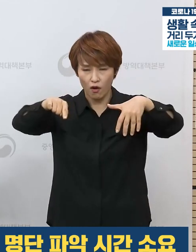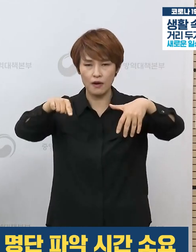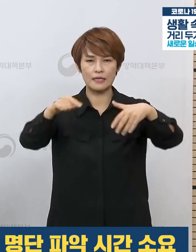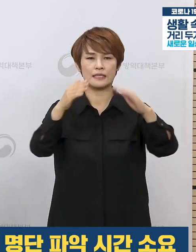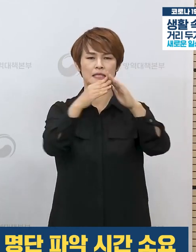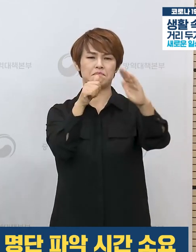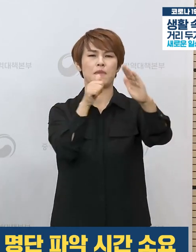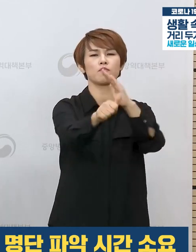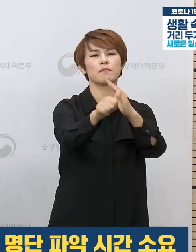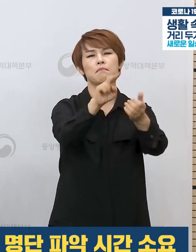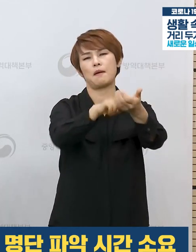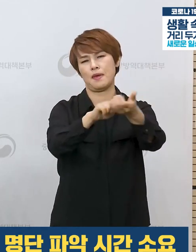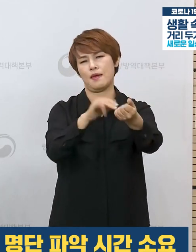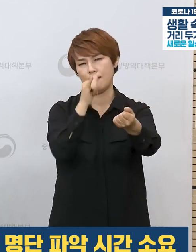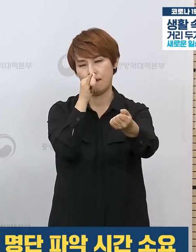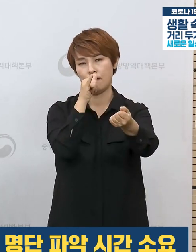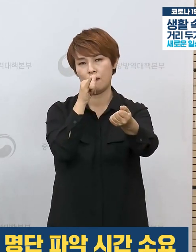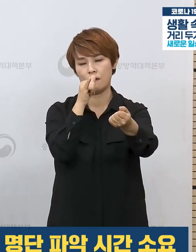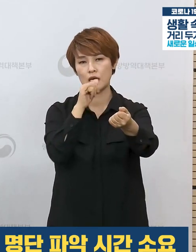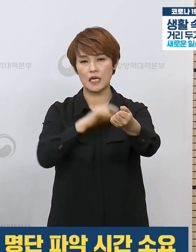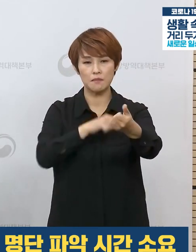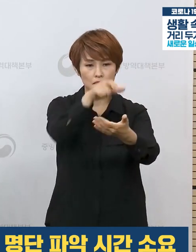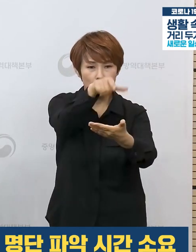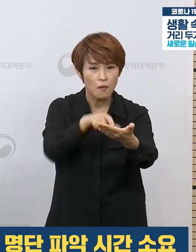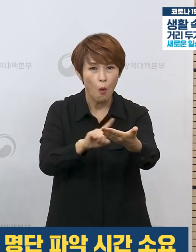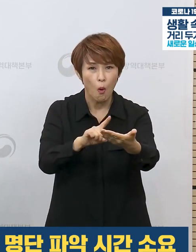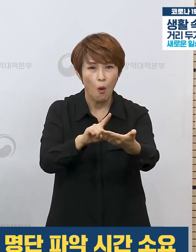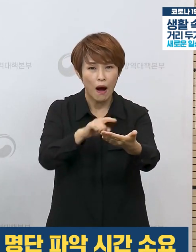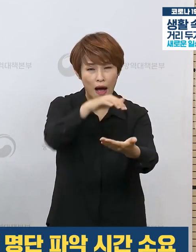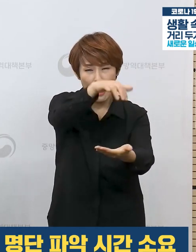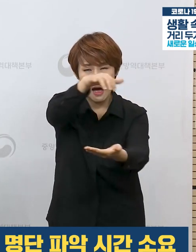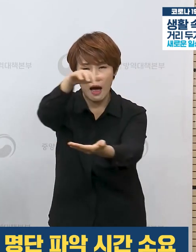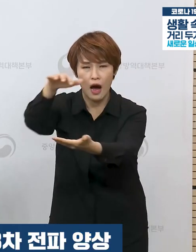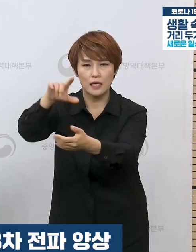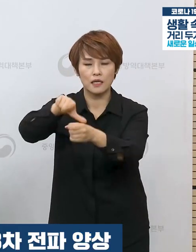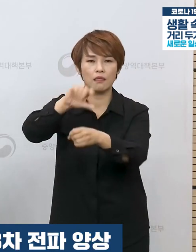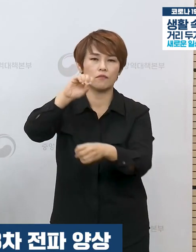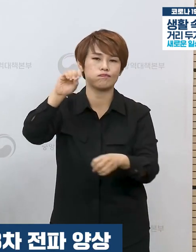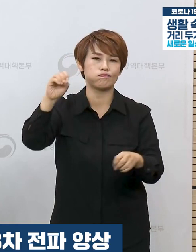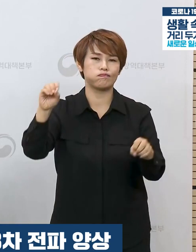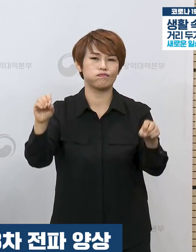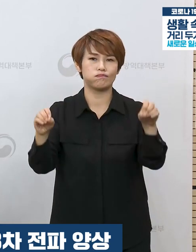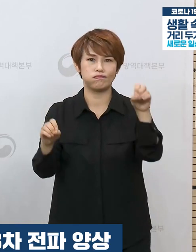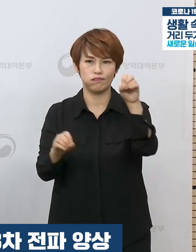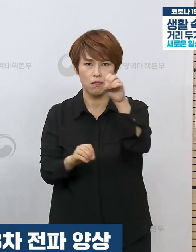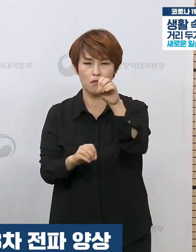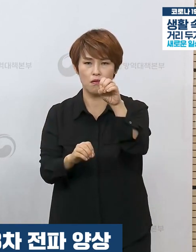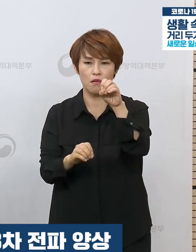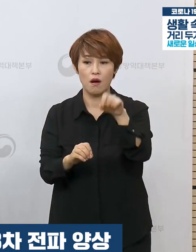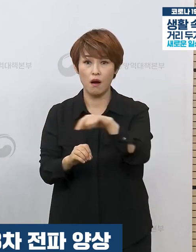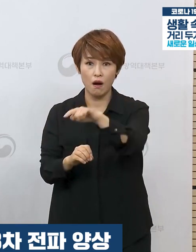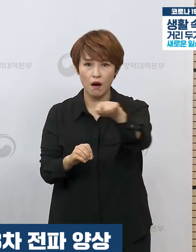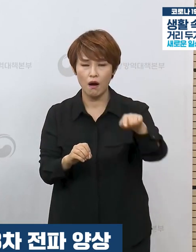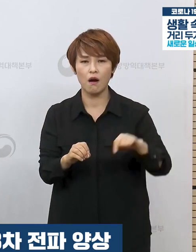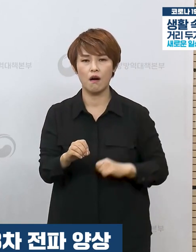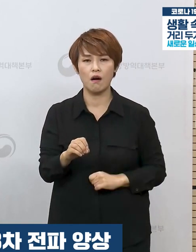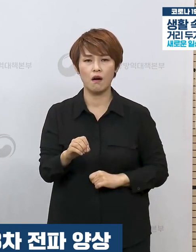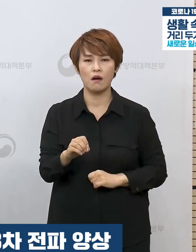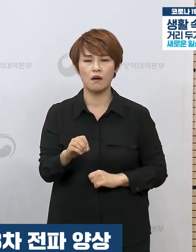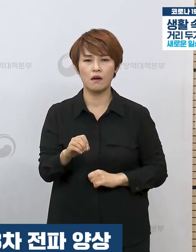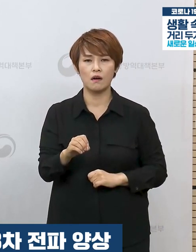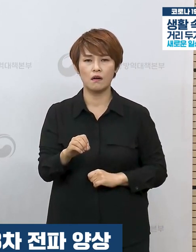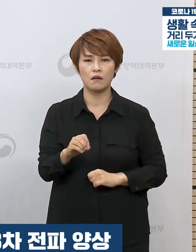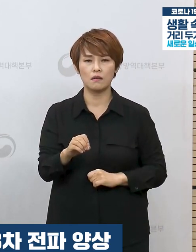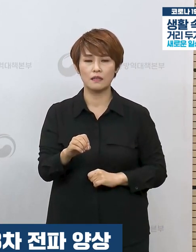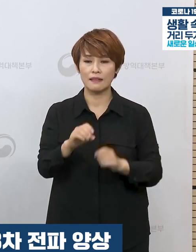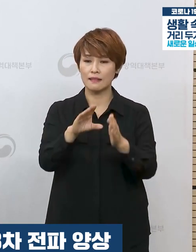이런 형태로 명단을 파악하는데 어느 정도 시간이 소요되었고 또 그런 지연하는 그런